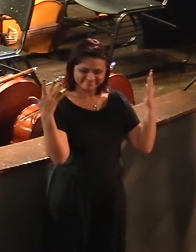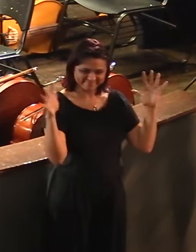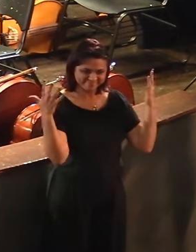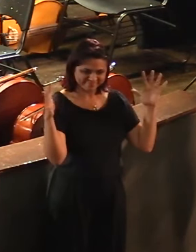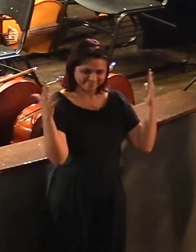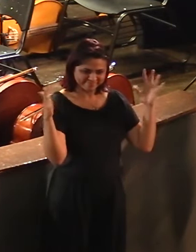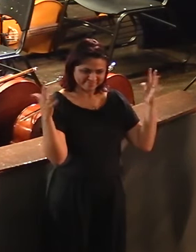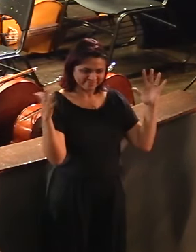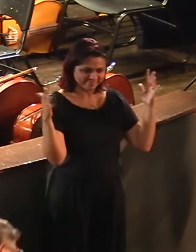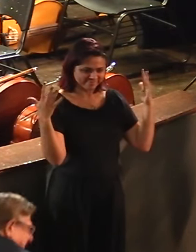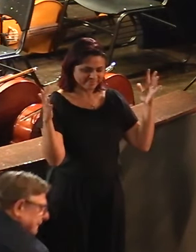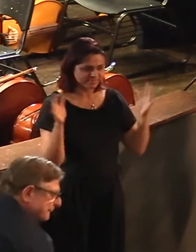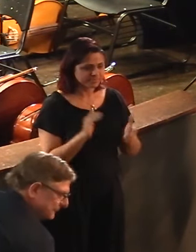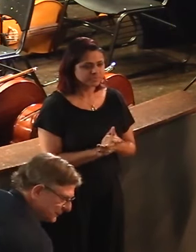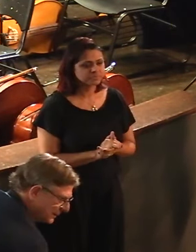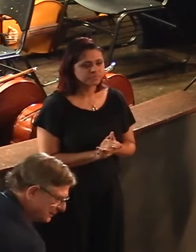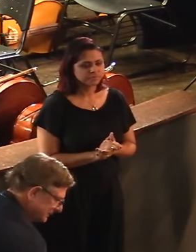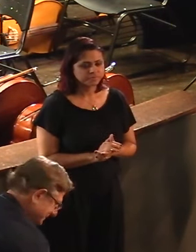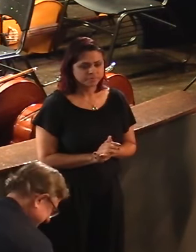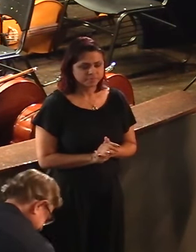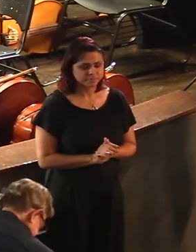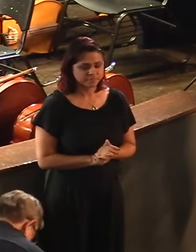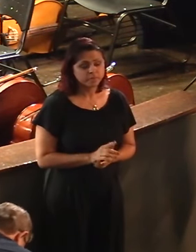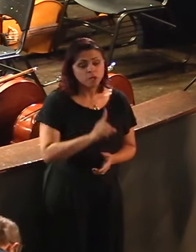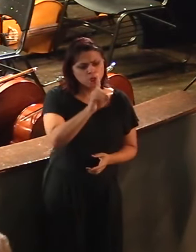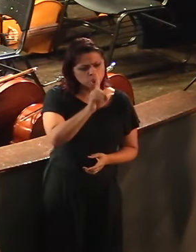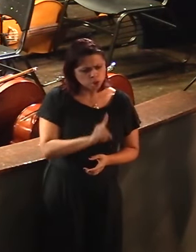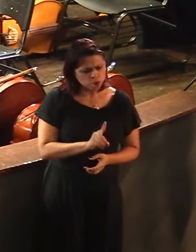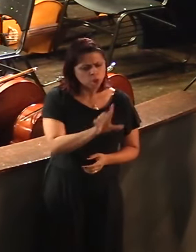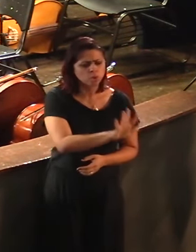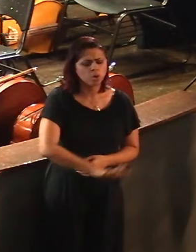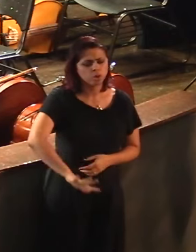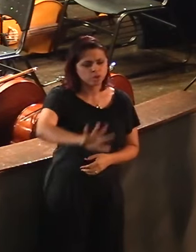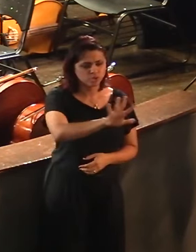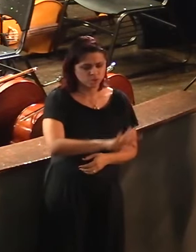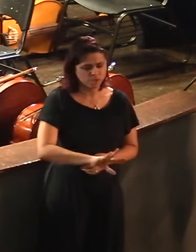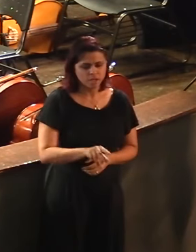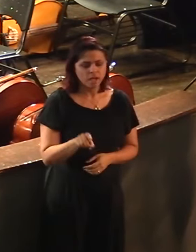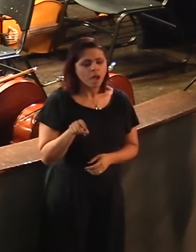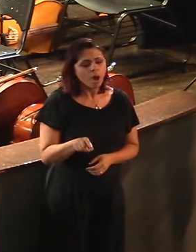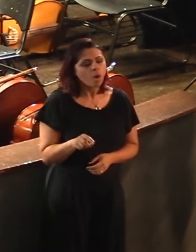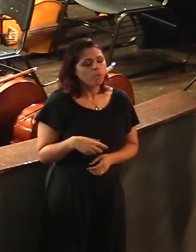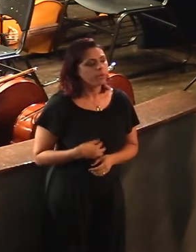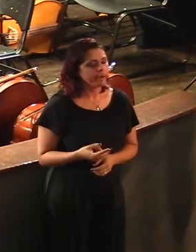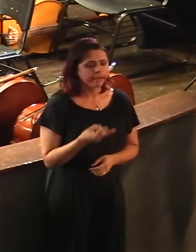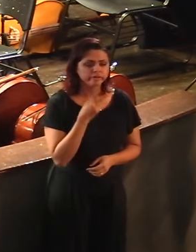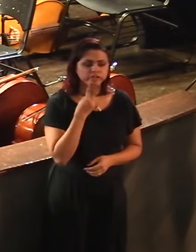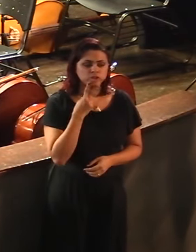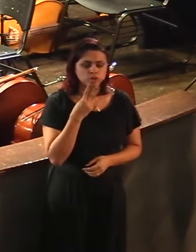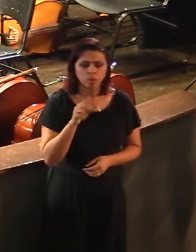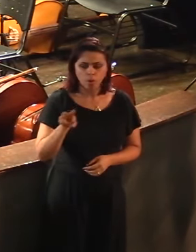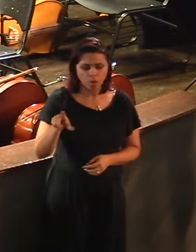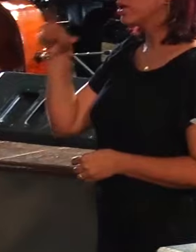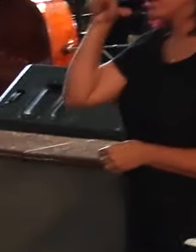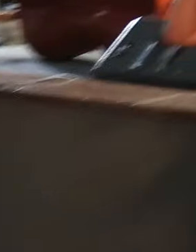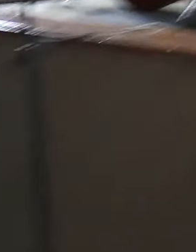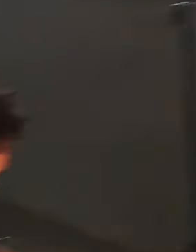O diretor-geral do Campus Vitória, professor Hudson Kogo.